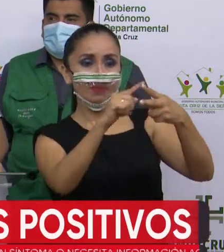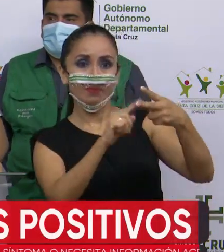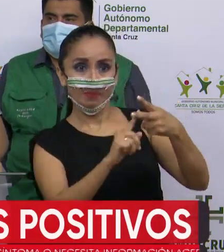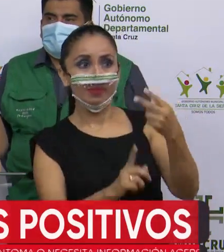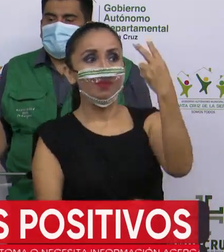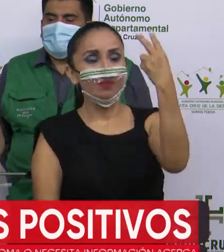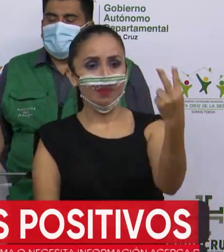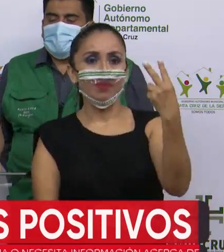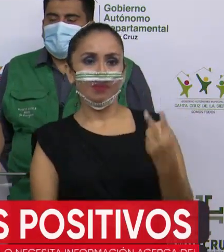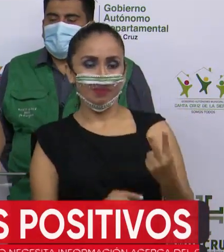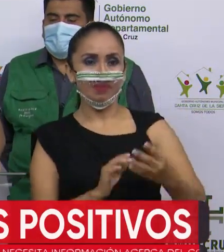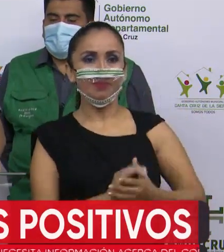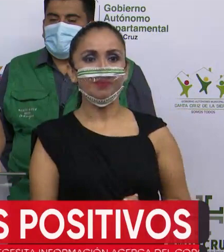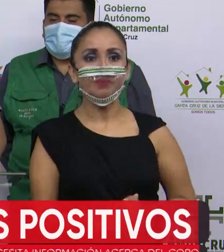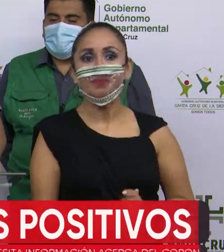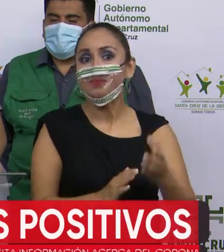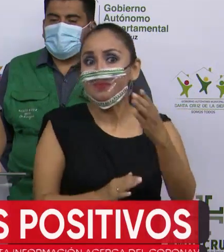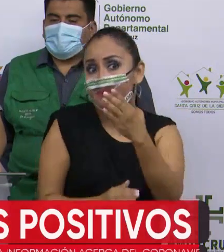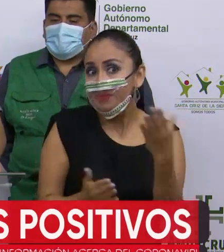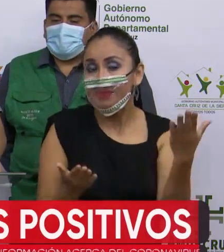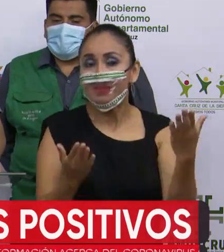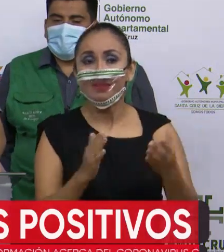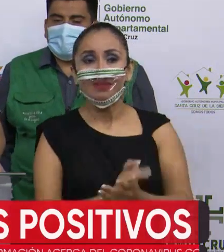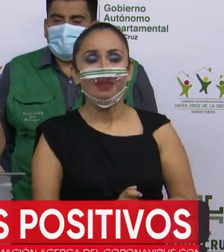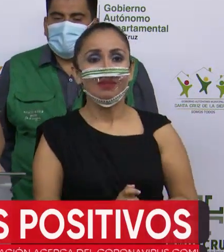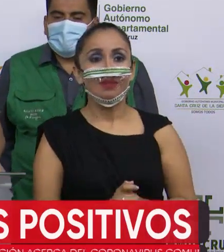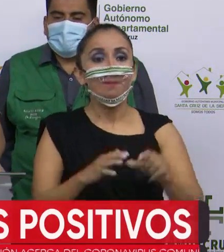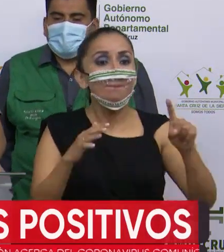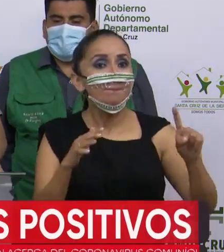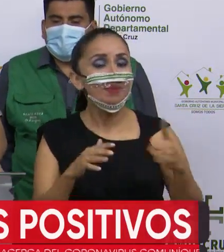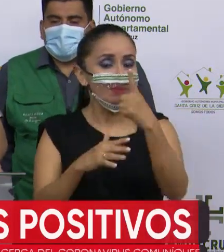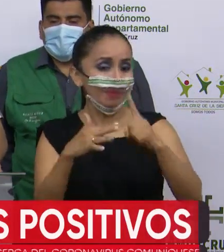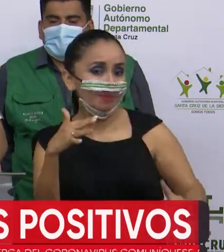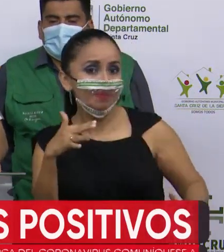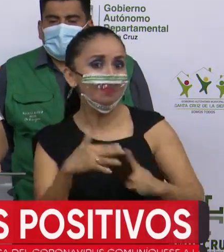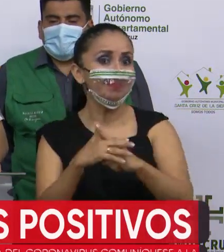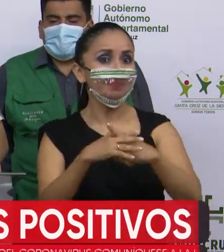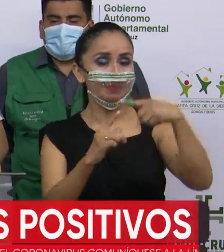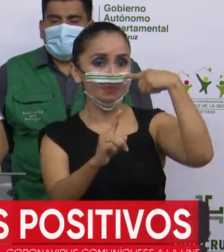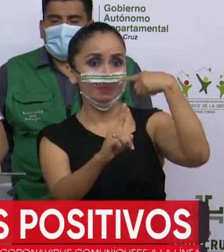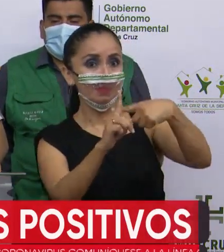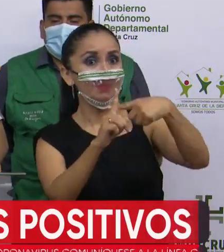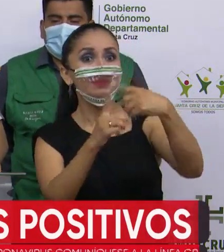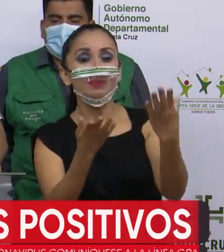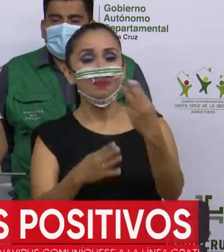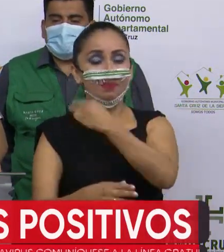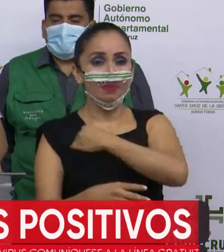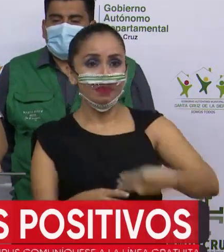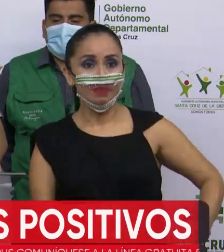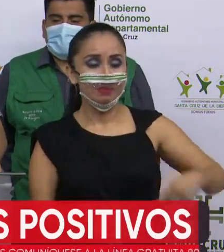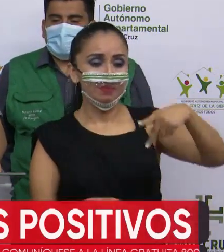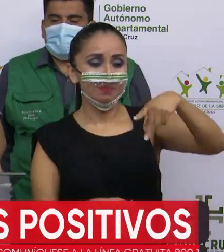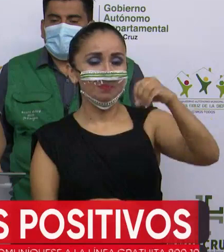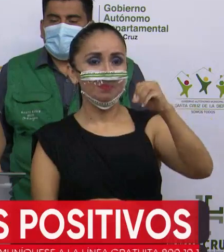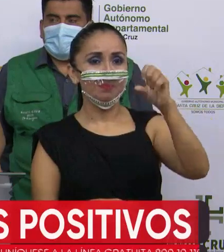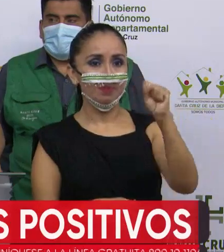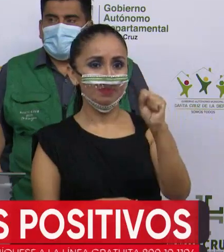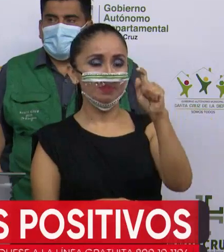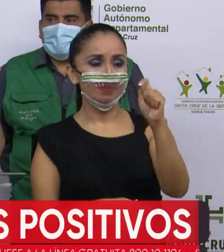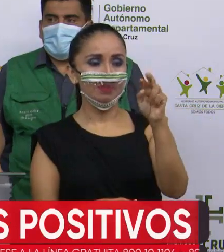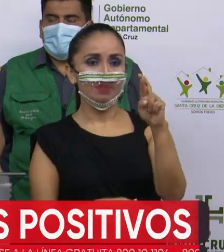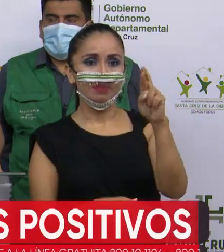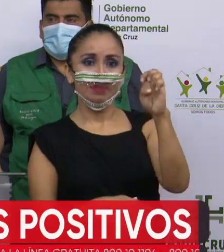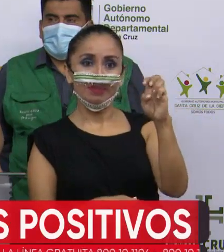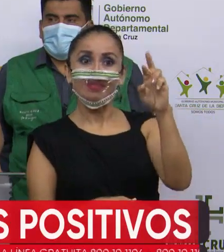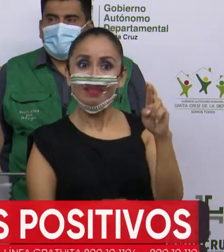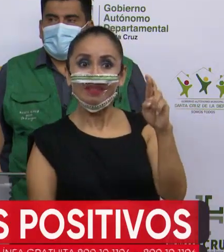casos respectivamente. Y hace su primer caso y aparición el municipio de Postrer Valle con